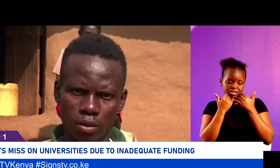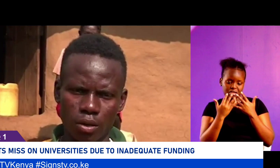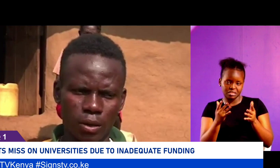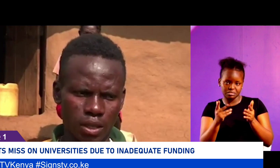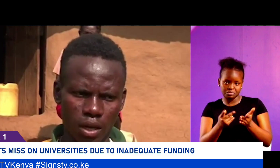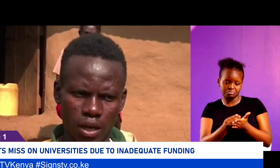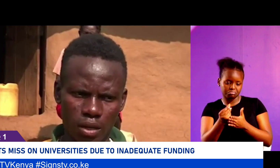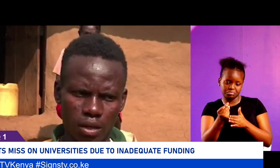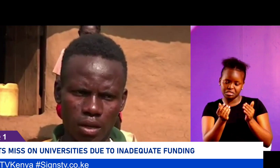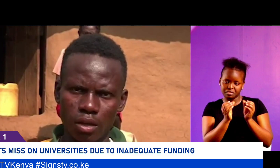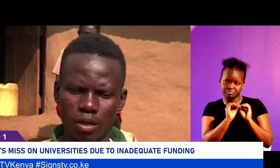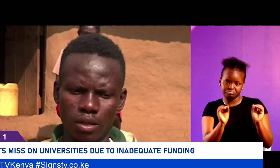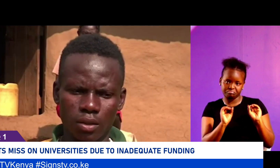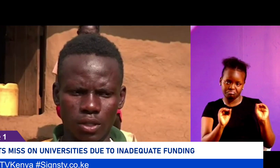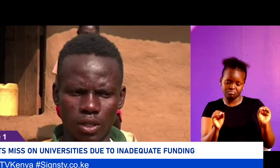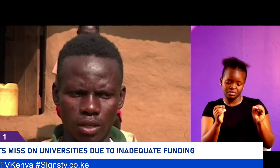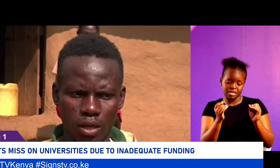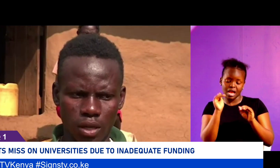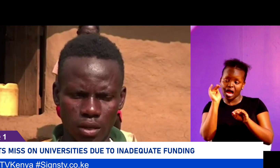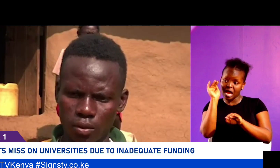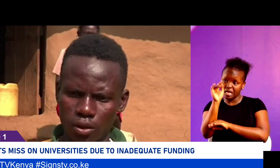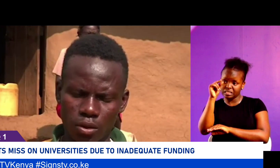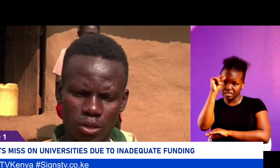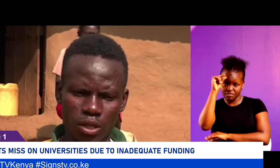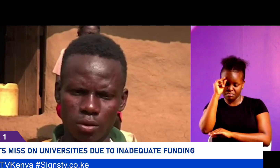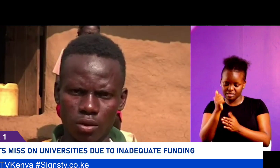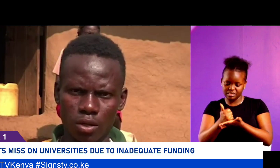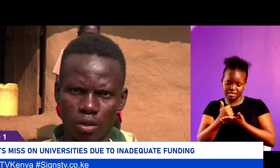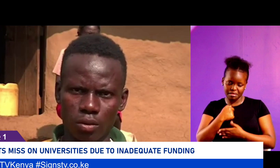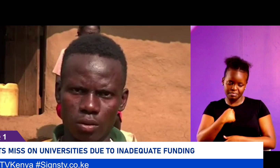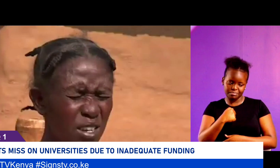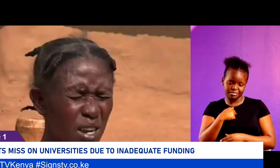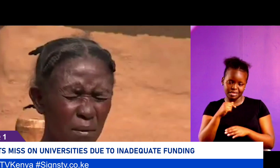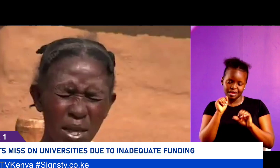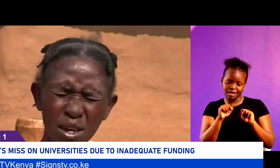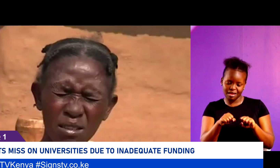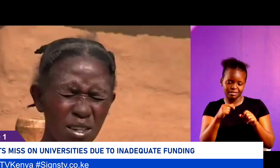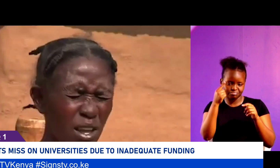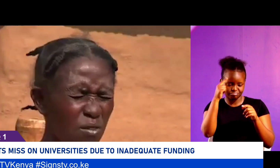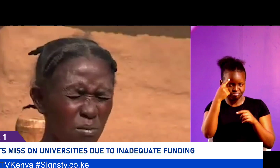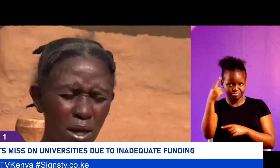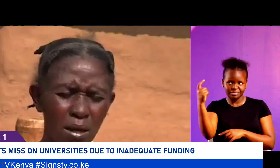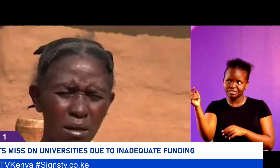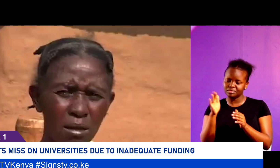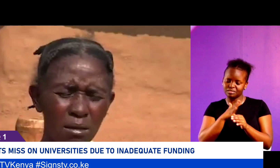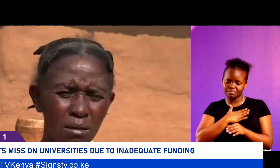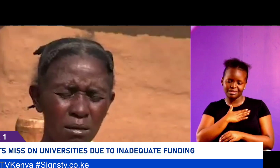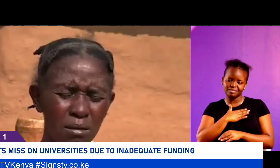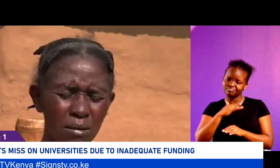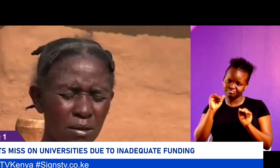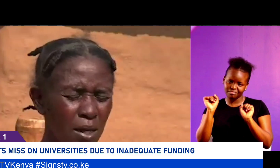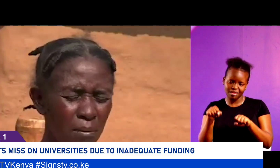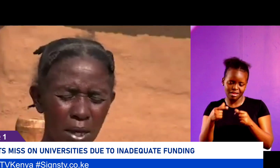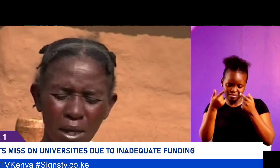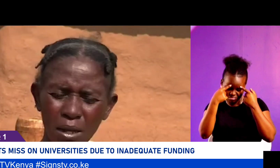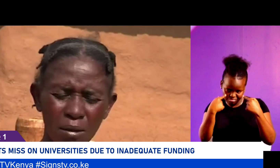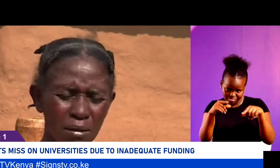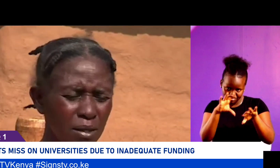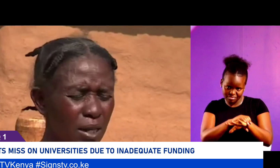naomba serikali iweze kunisaidia niweze kutimiza ndoto zangu. Sina mbele, sina nyuma. Sina mbele, sina